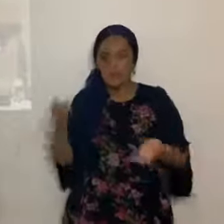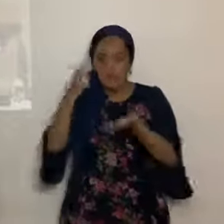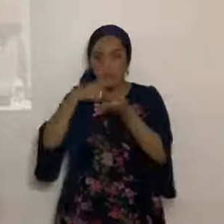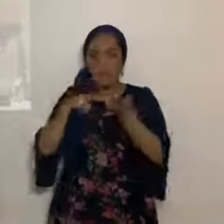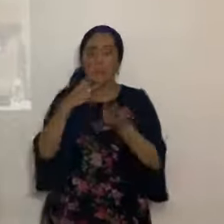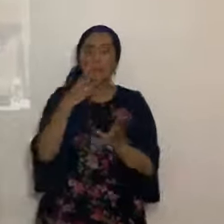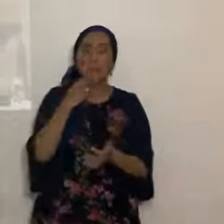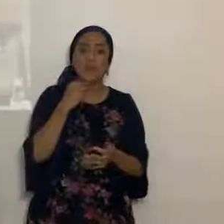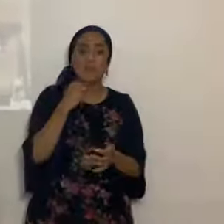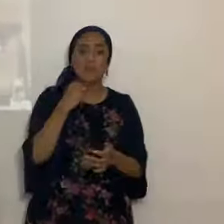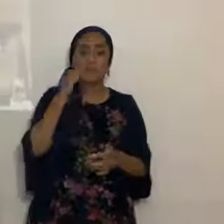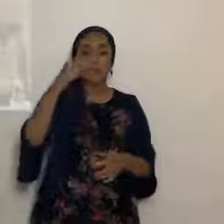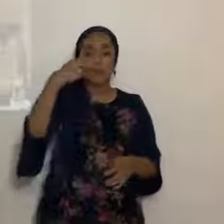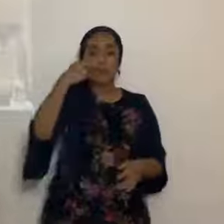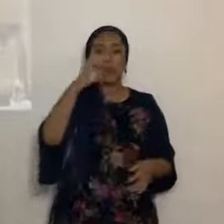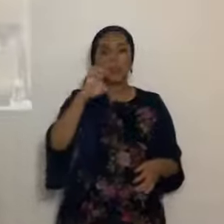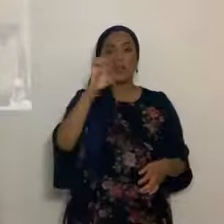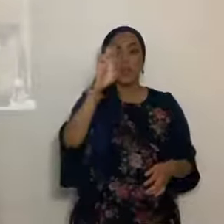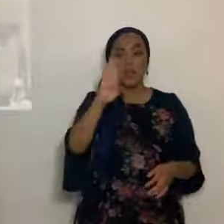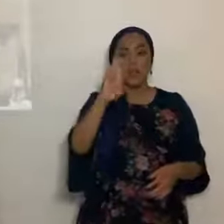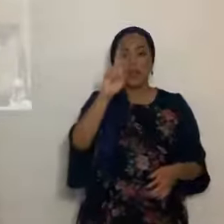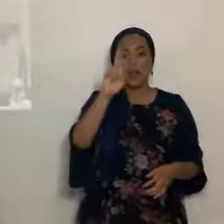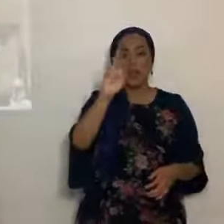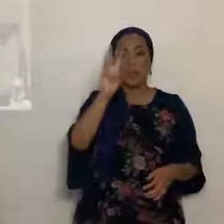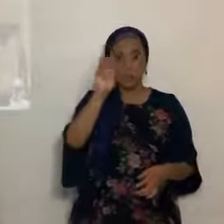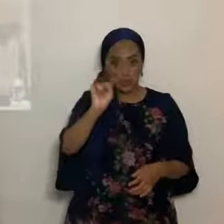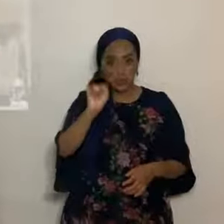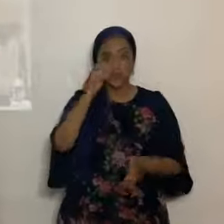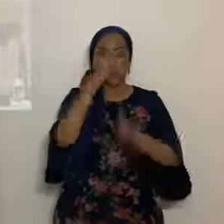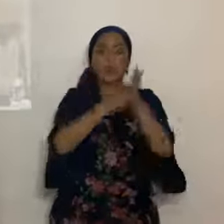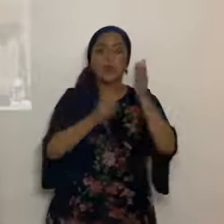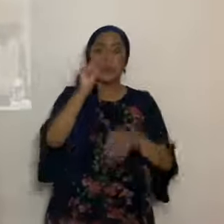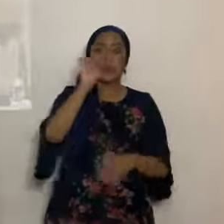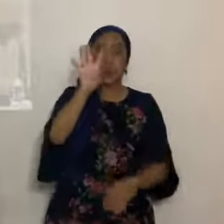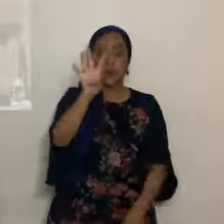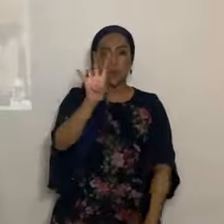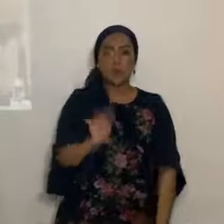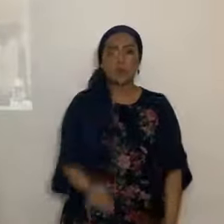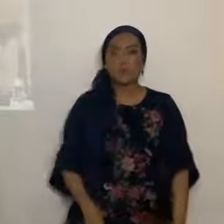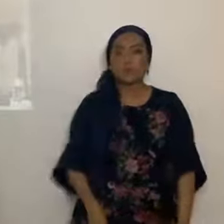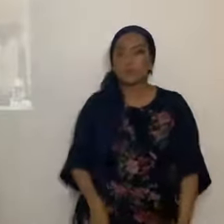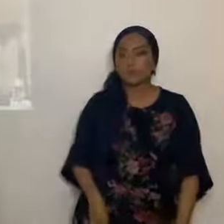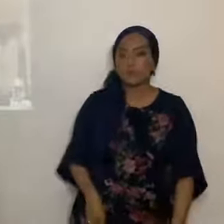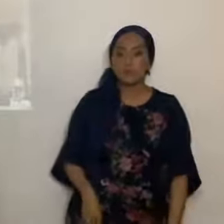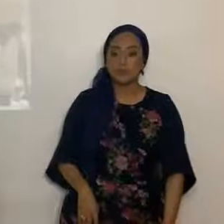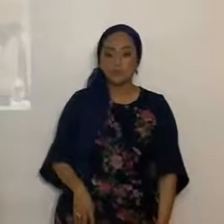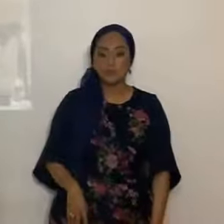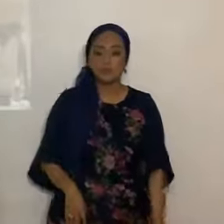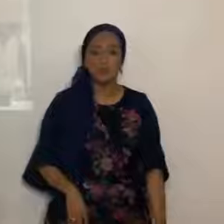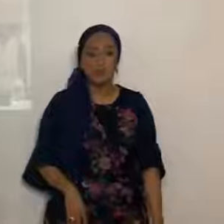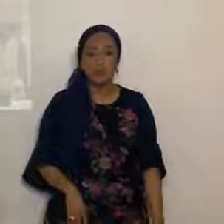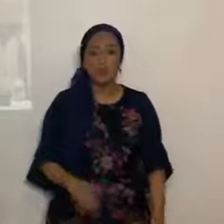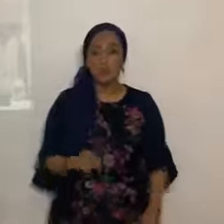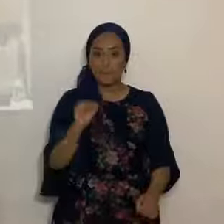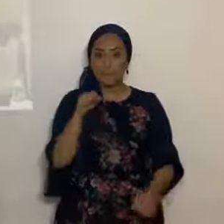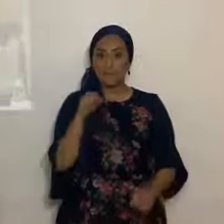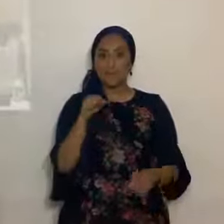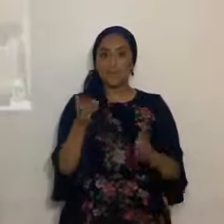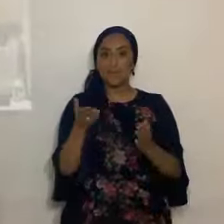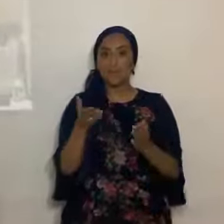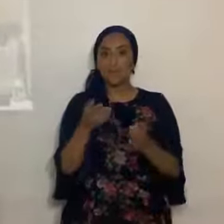Hebreos. Vamos a Hebreos, el capítulo 4. Sí, permítanme cambiar